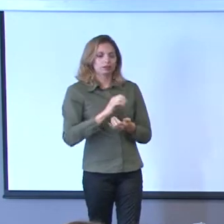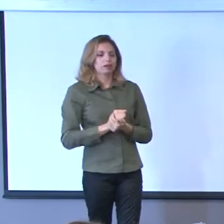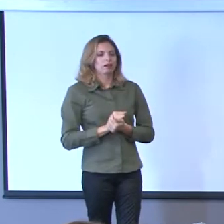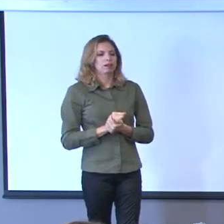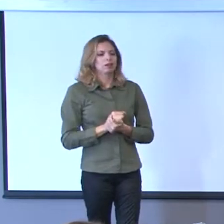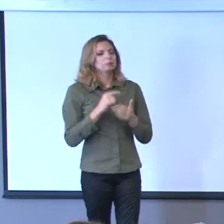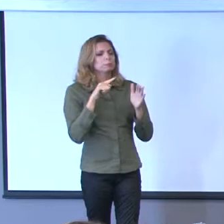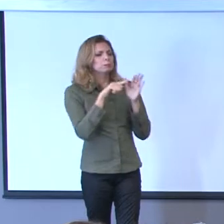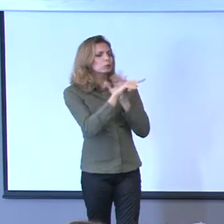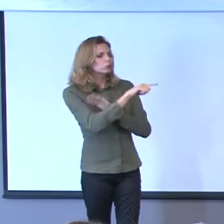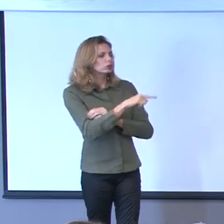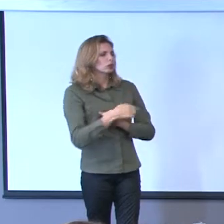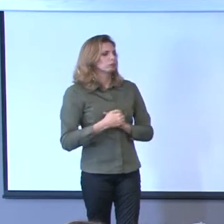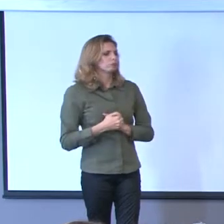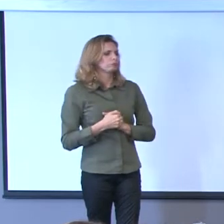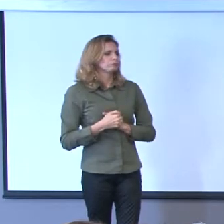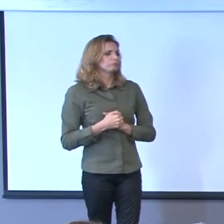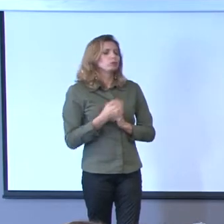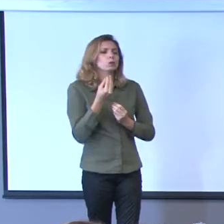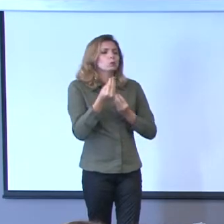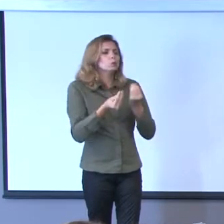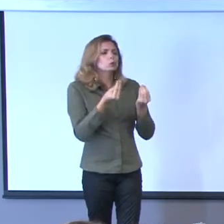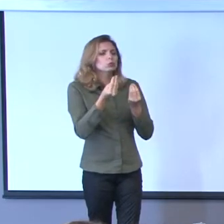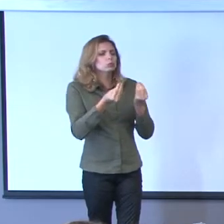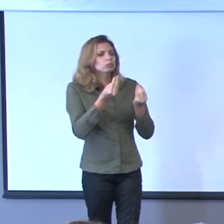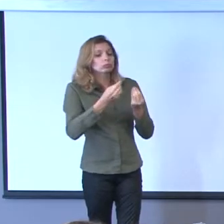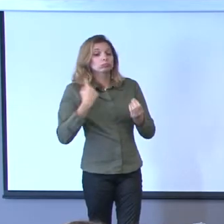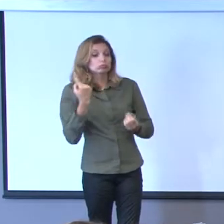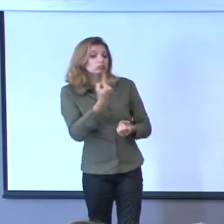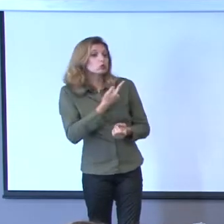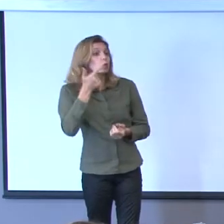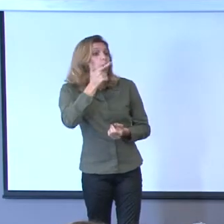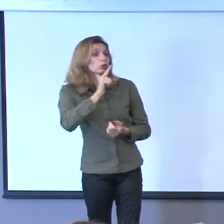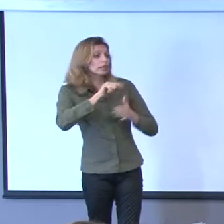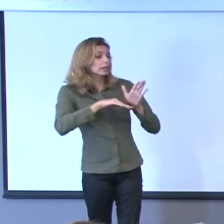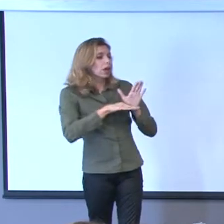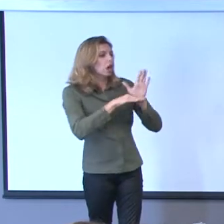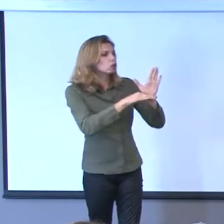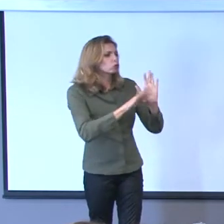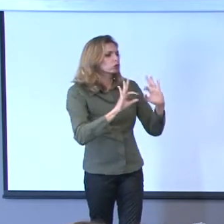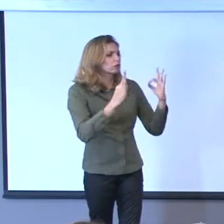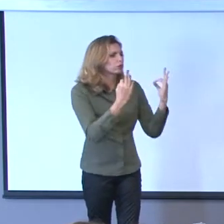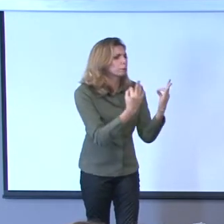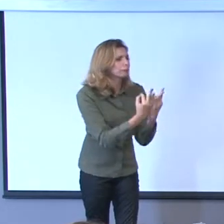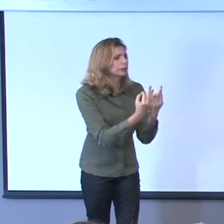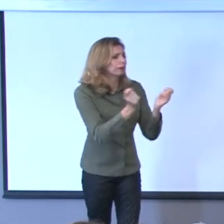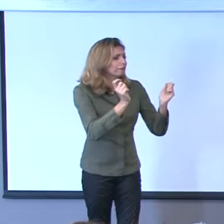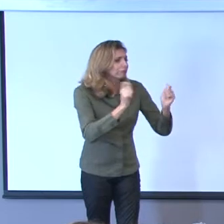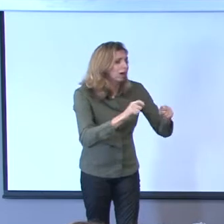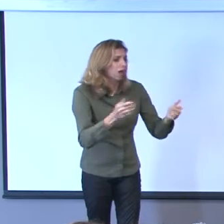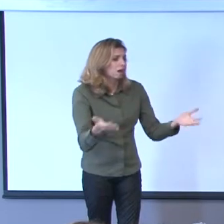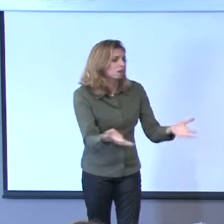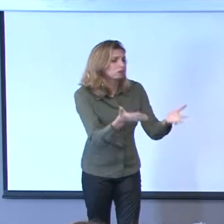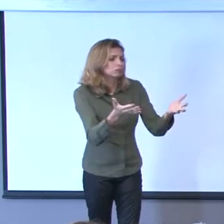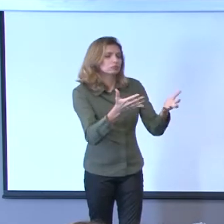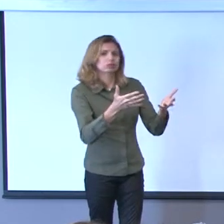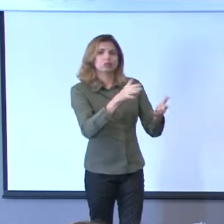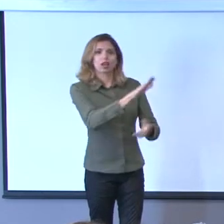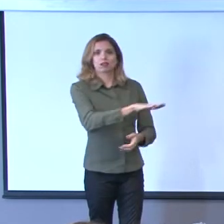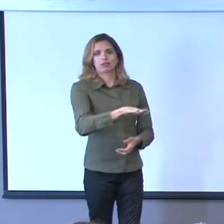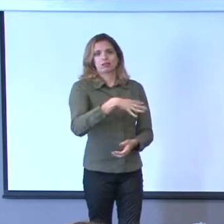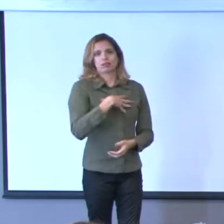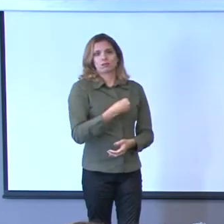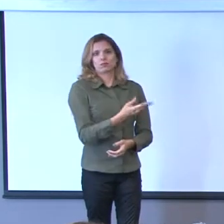forma que a gente consegue ajudar a família a perceber como ela pode ajudar? Porque quando a